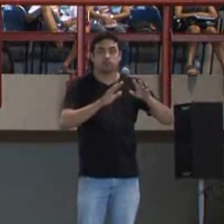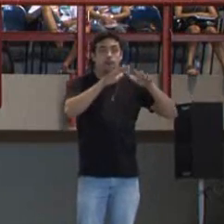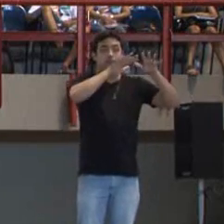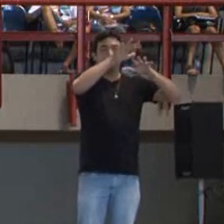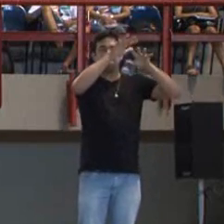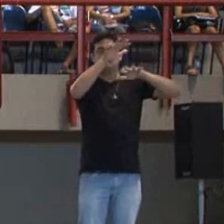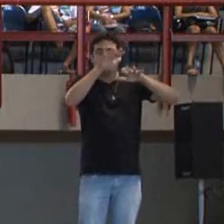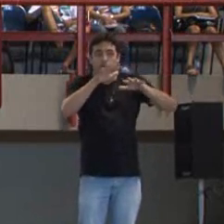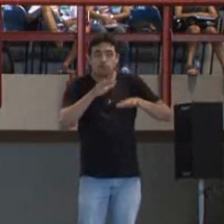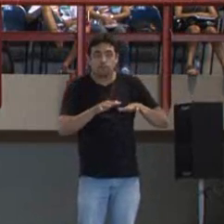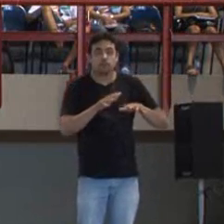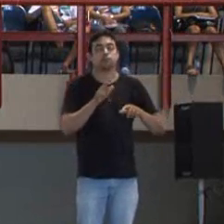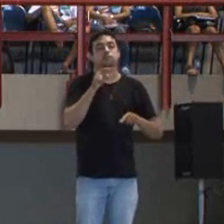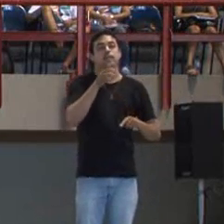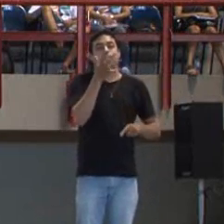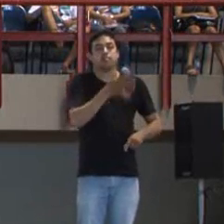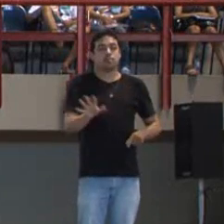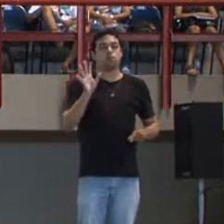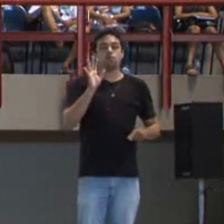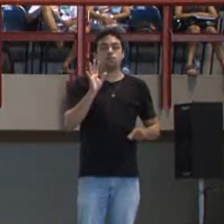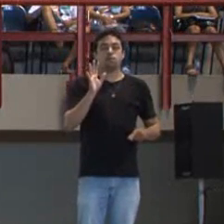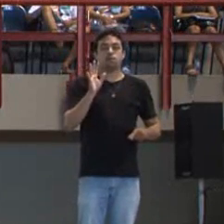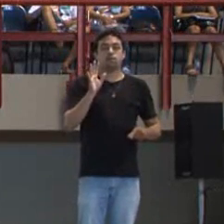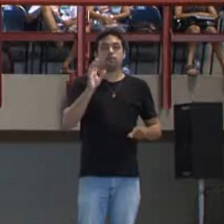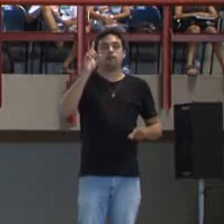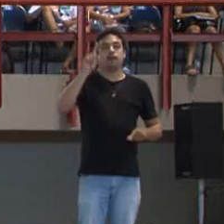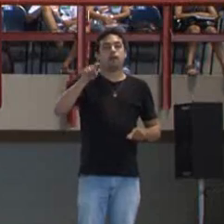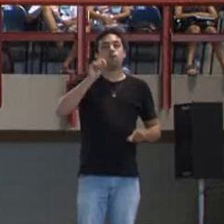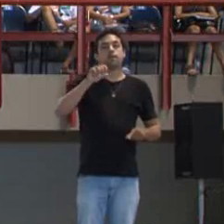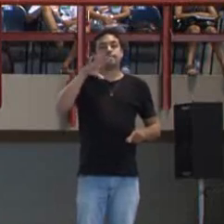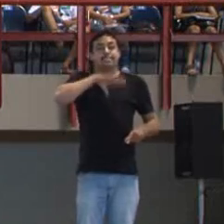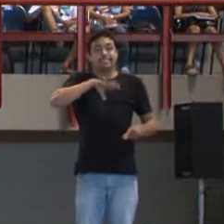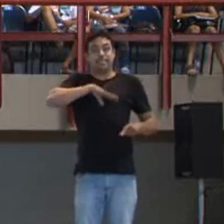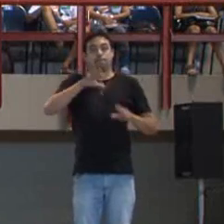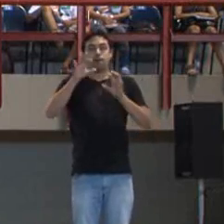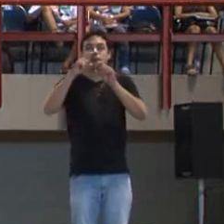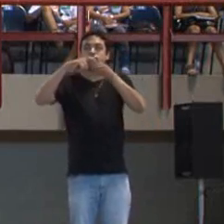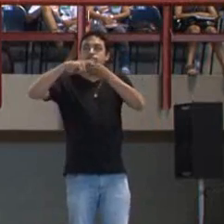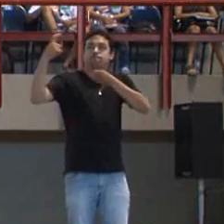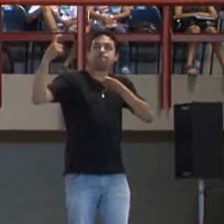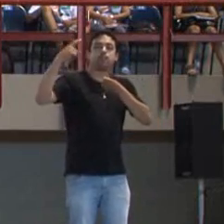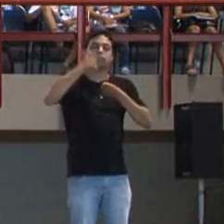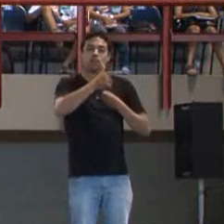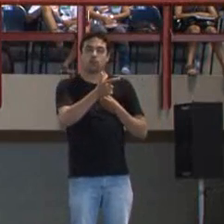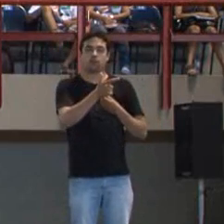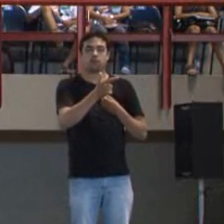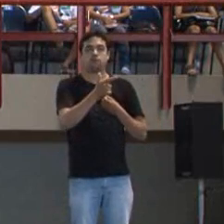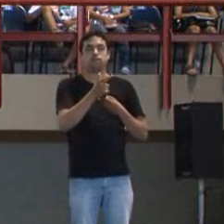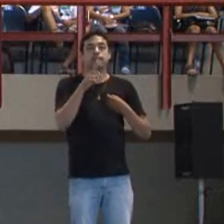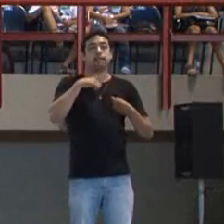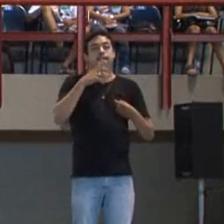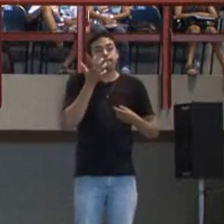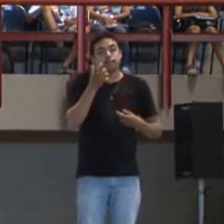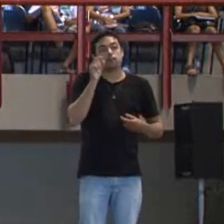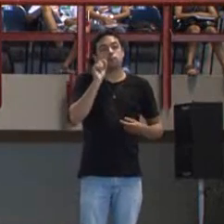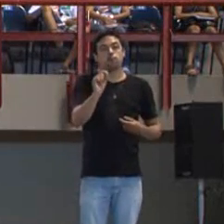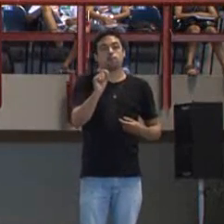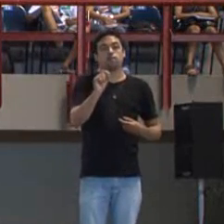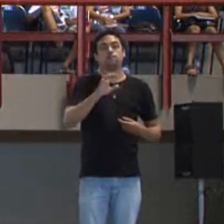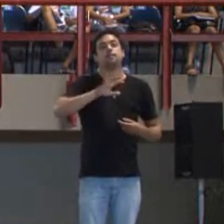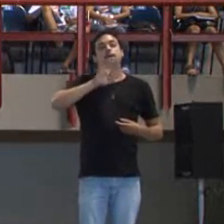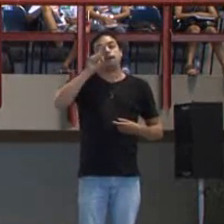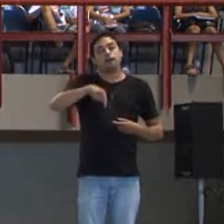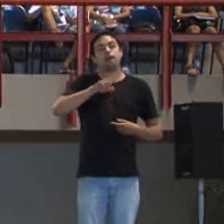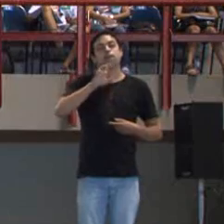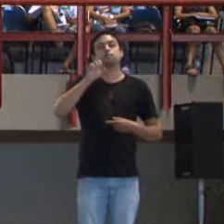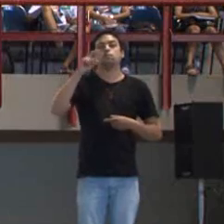que não queriam se separar de Portugal, não queriam. Eles só queriam uma coisa, gente,